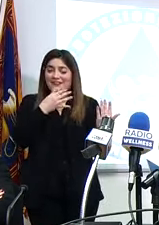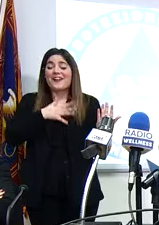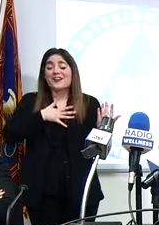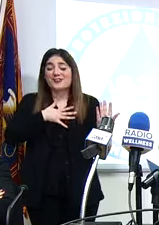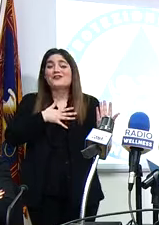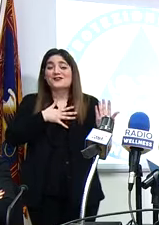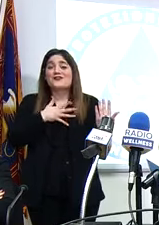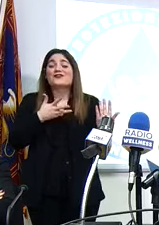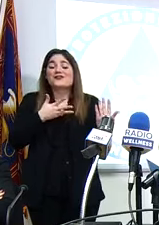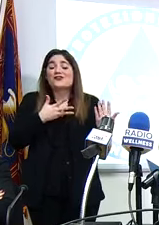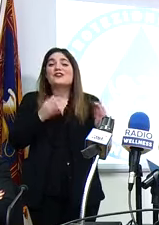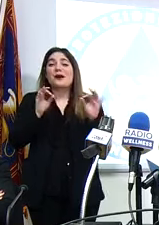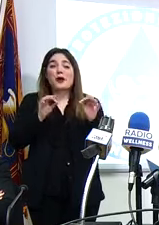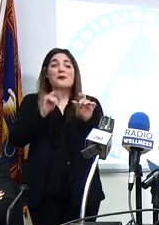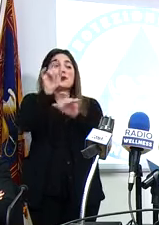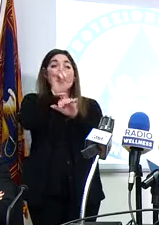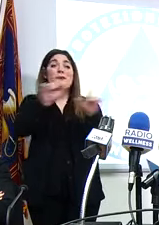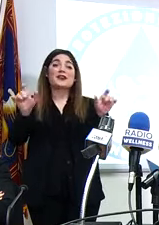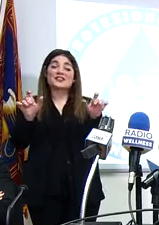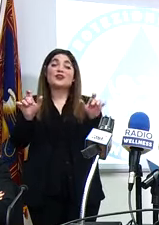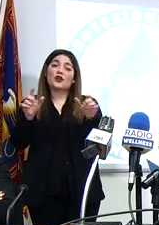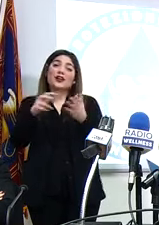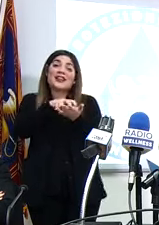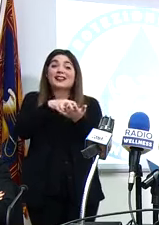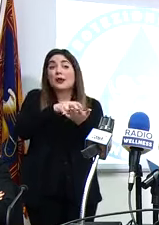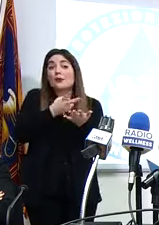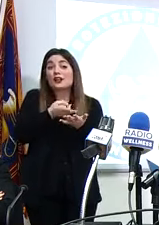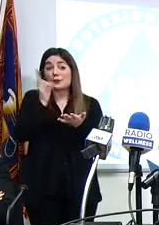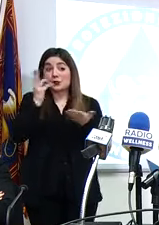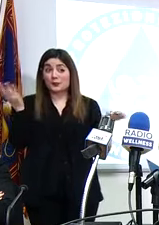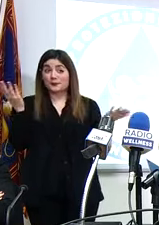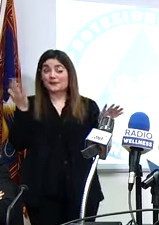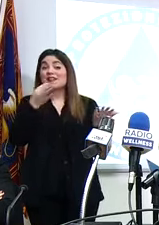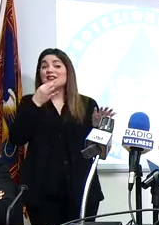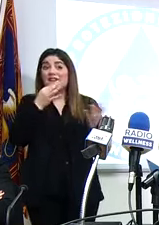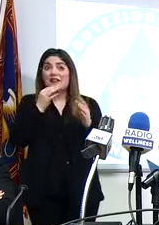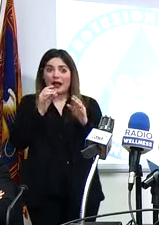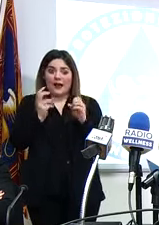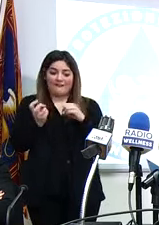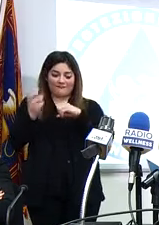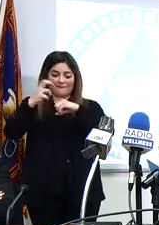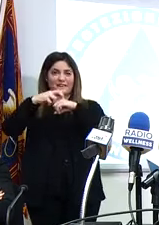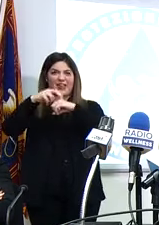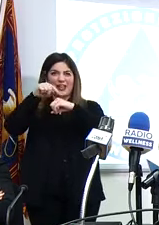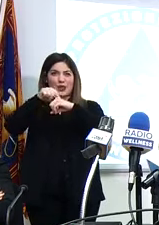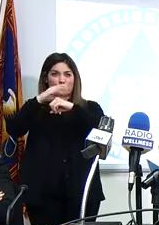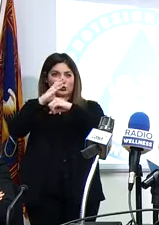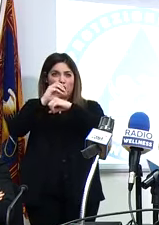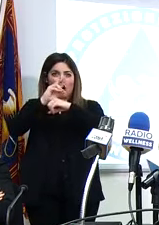più gracili, quindi il morbo sta colpendo i più gracili. Quindi ecco